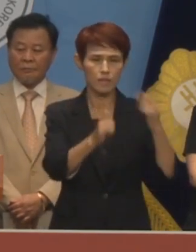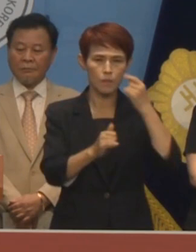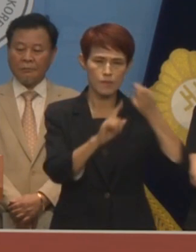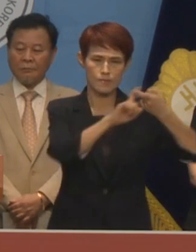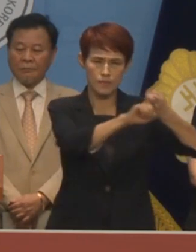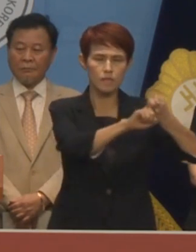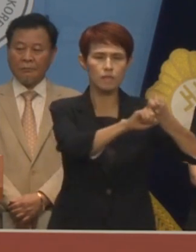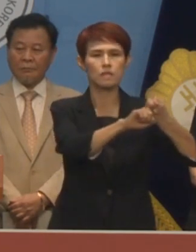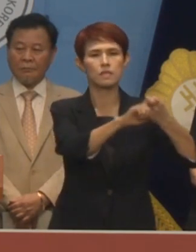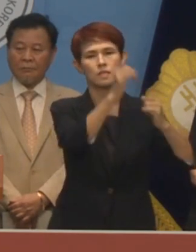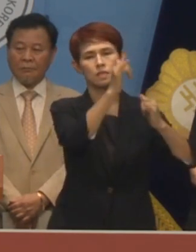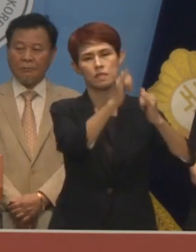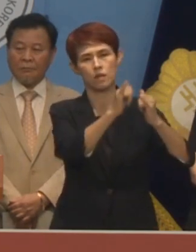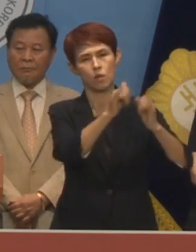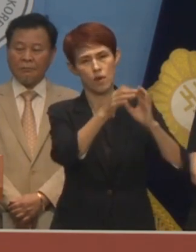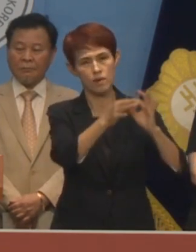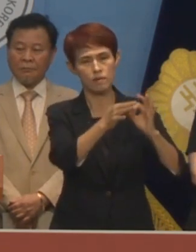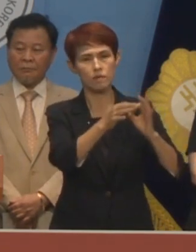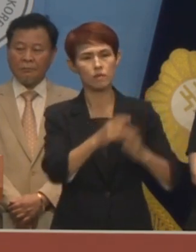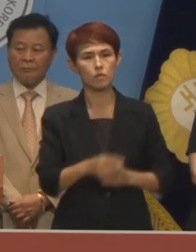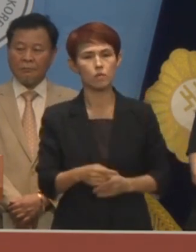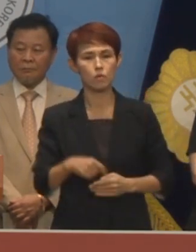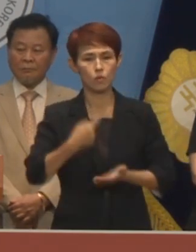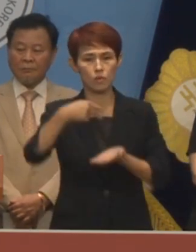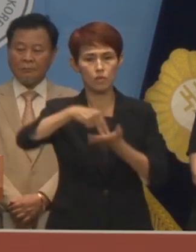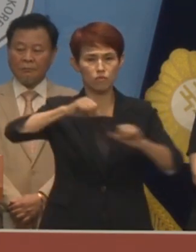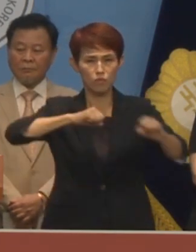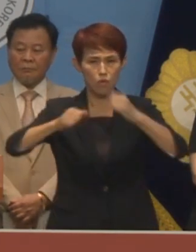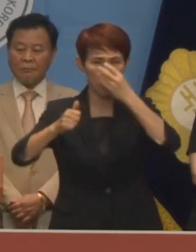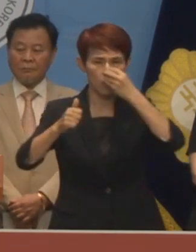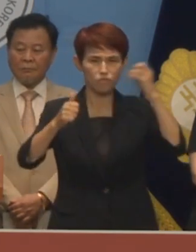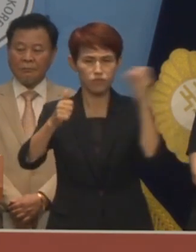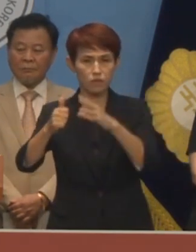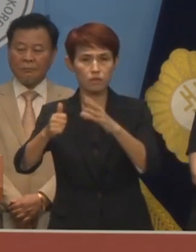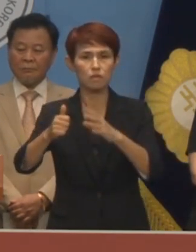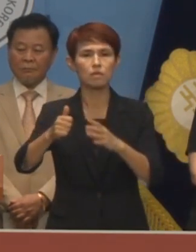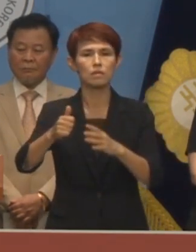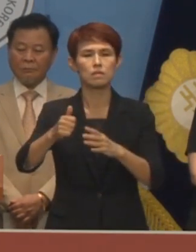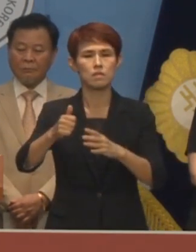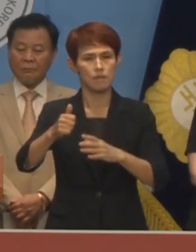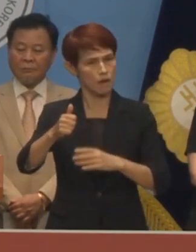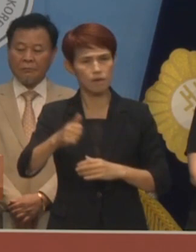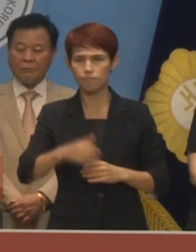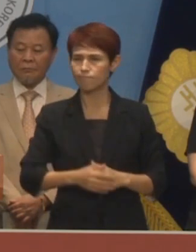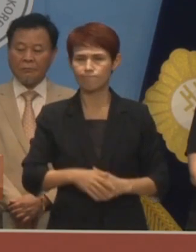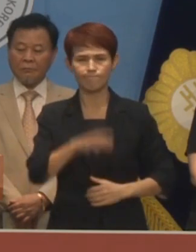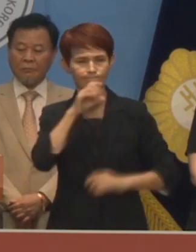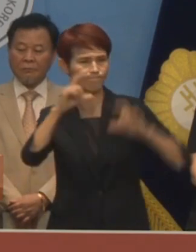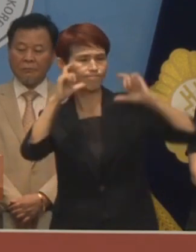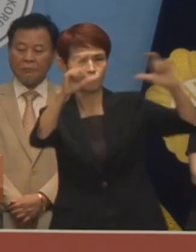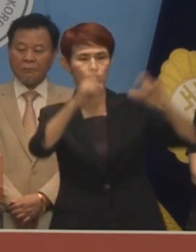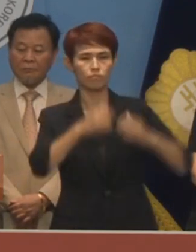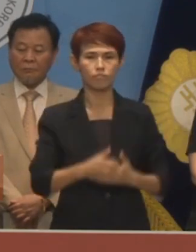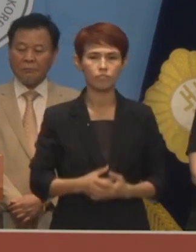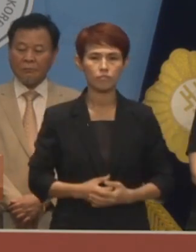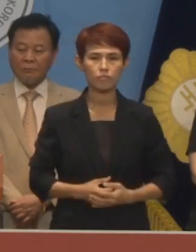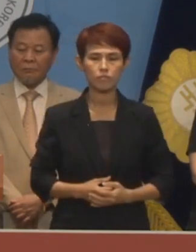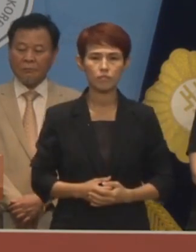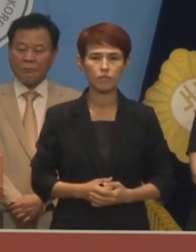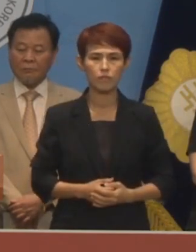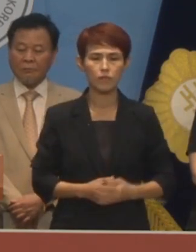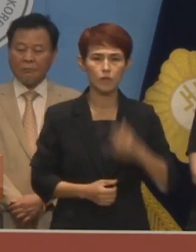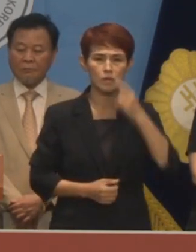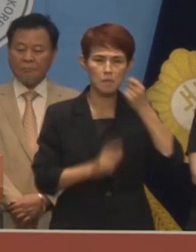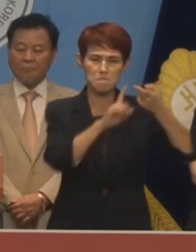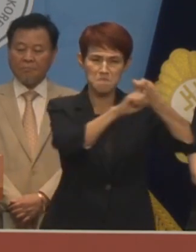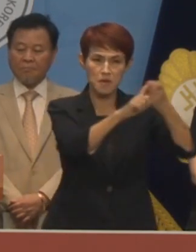왜곡, 독립운동 폄하 등 독립운동의 가치를 훼손하는 주장에 대해 강력히 경고한다. 또한 뉴라이트